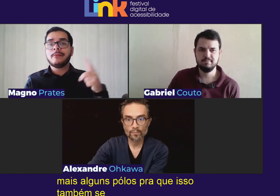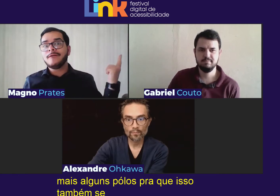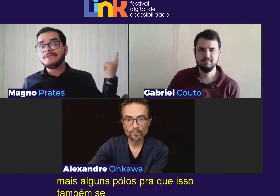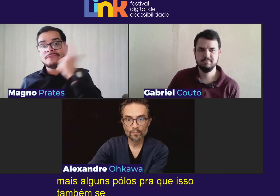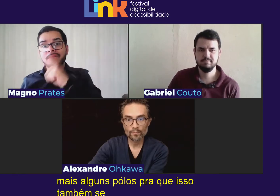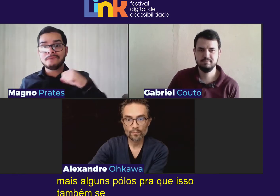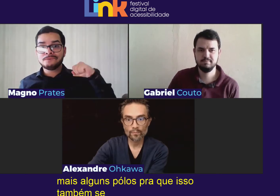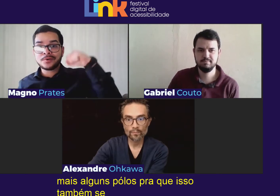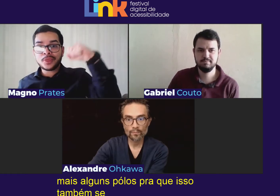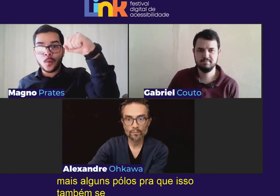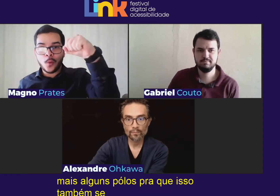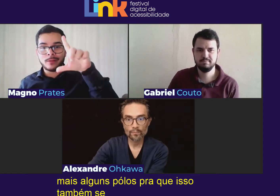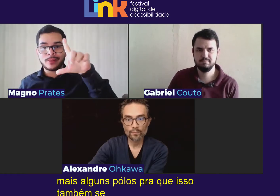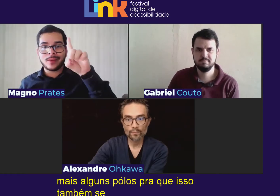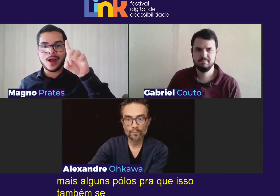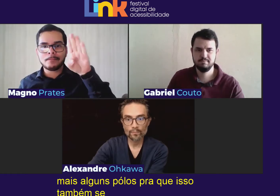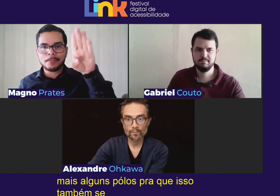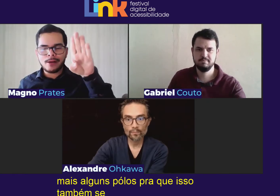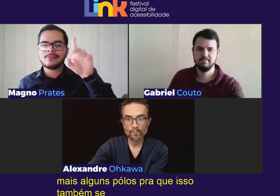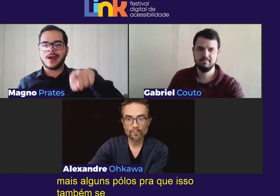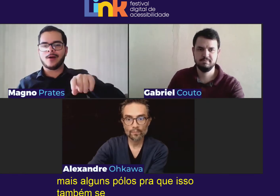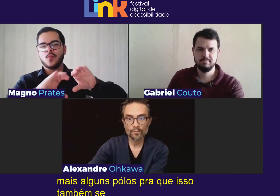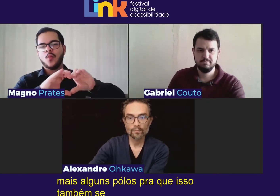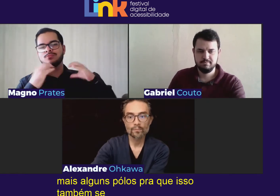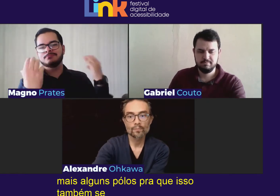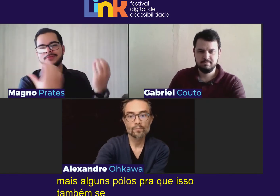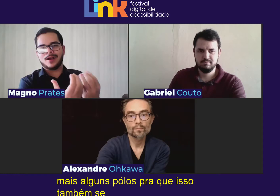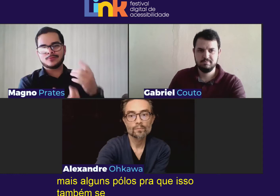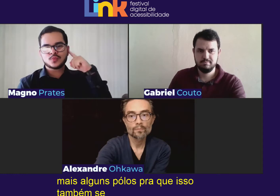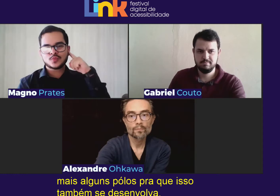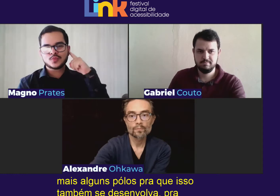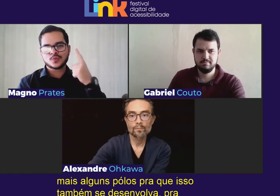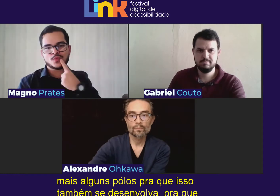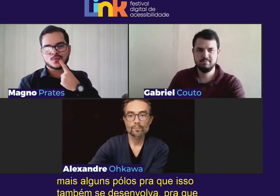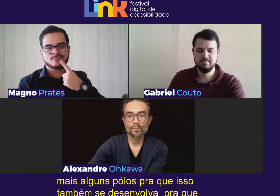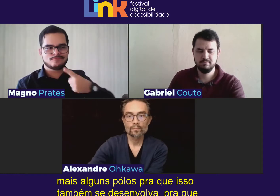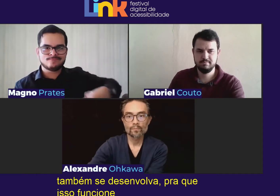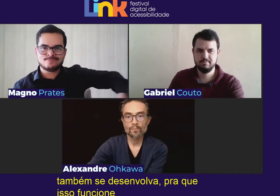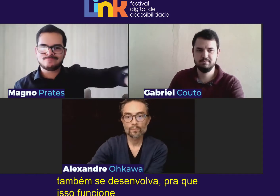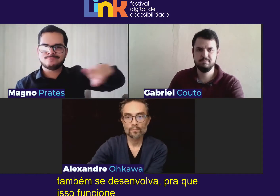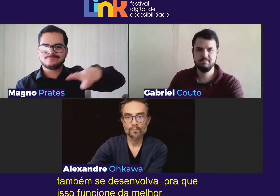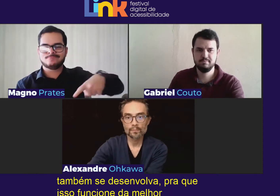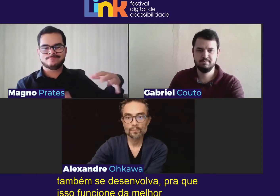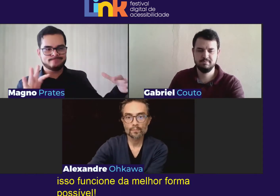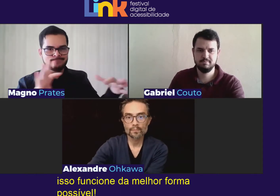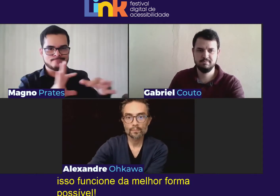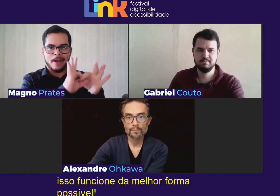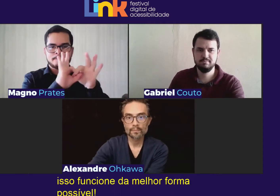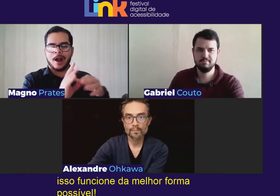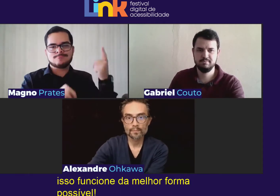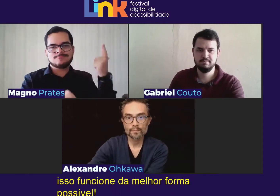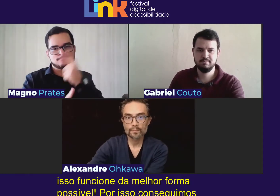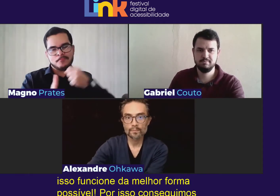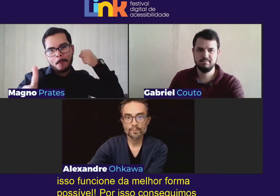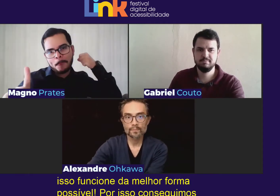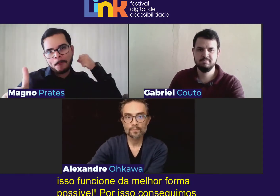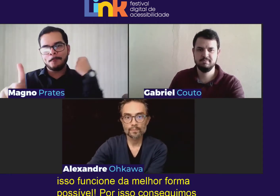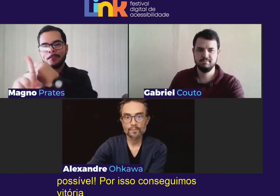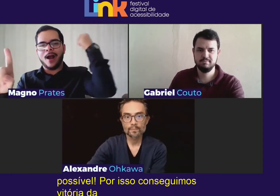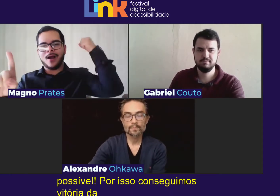forma possível. E é por isso que nós conseguimos a vitória da LDB. E a comunidade surda, como um todo, em união com a